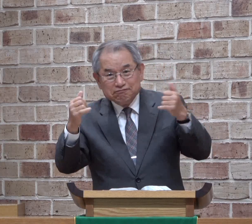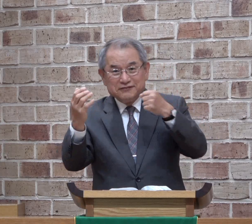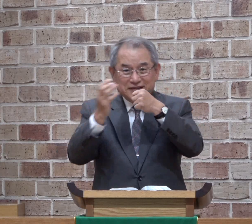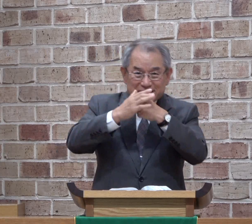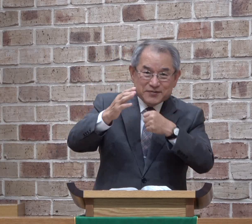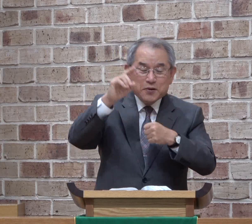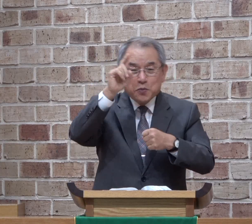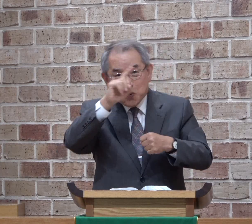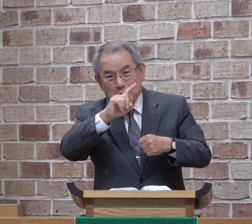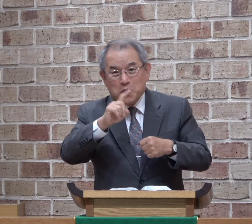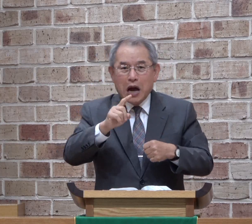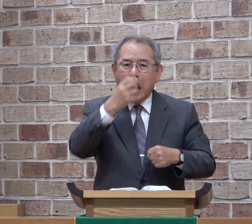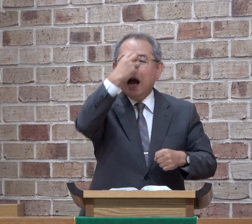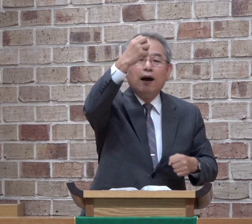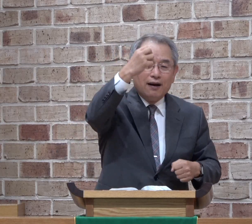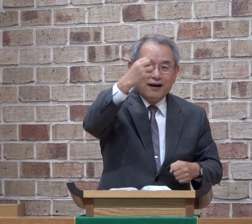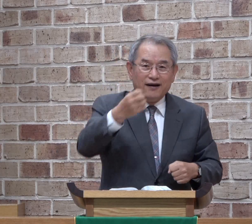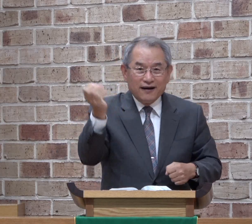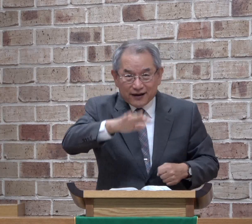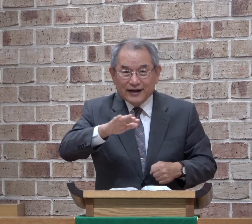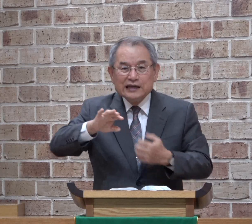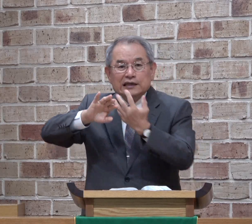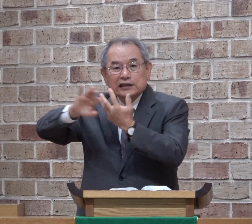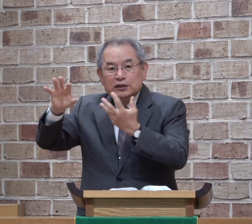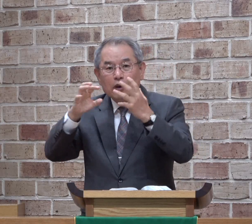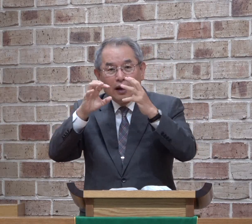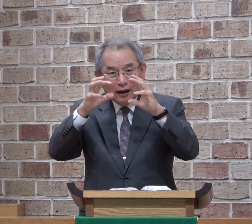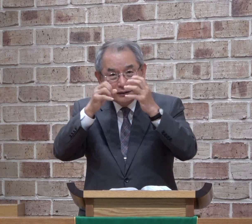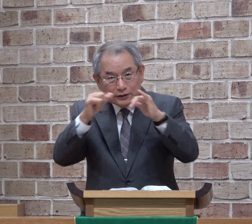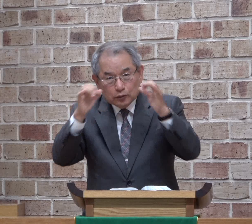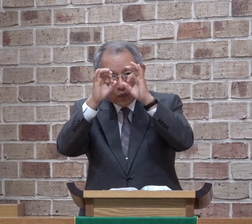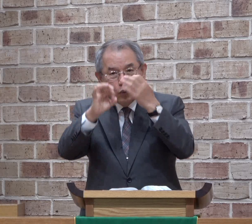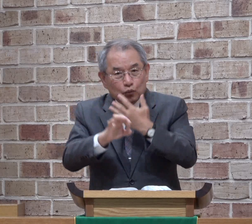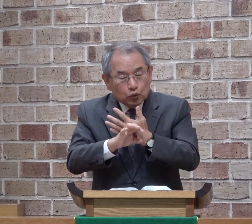백성인데 그들은 오히려 교만했습니다.